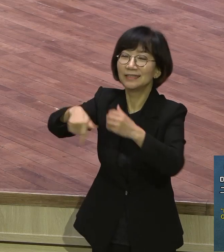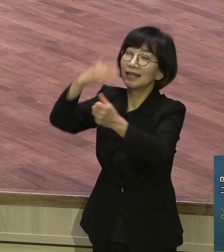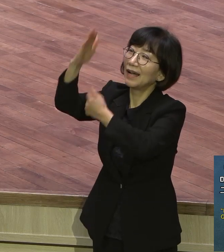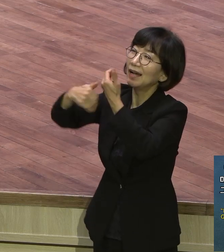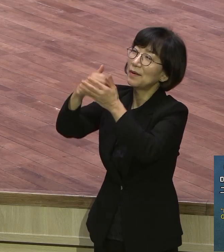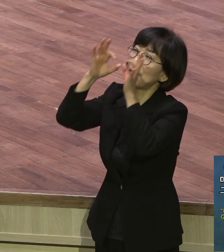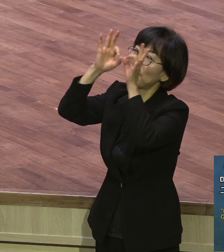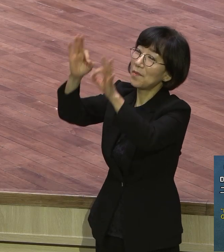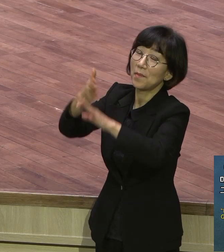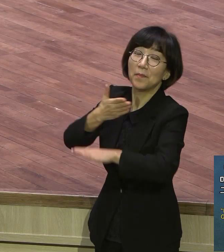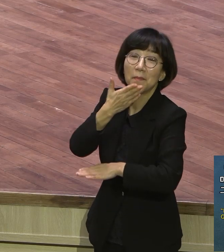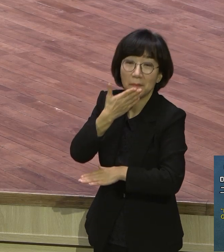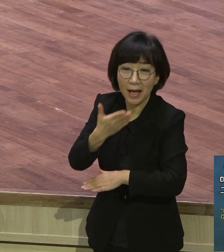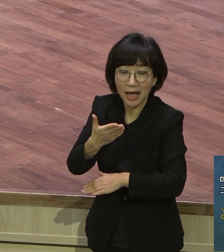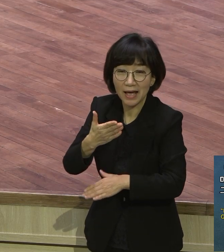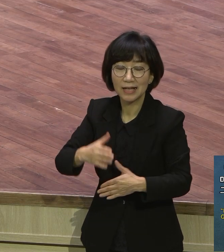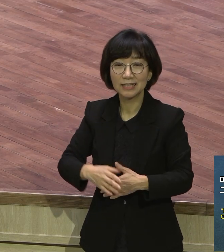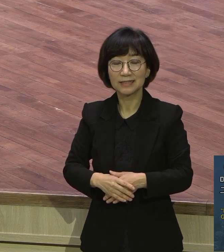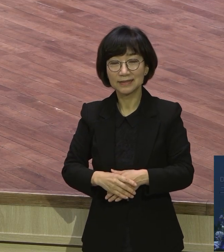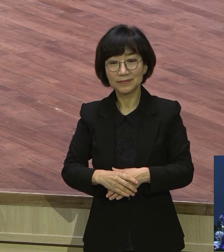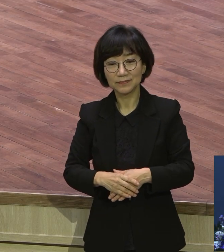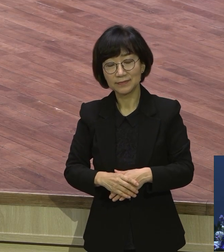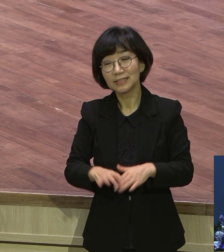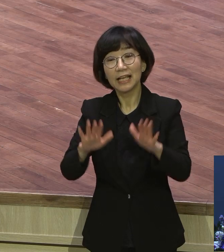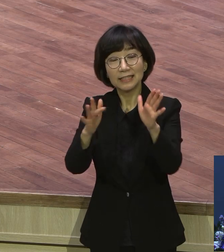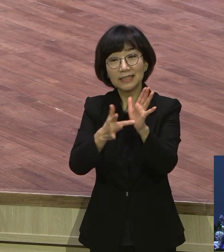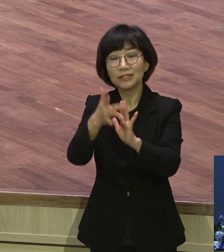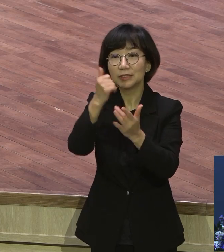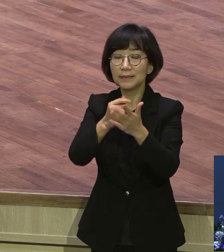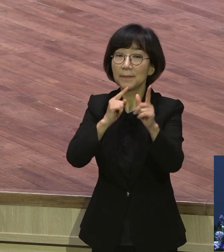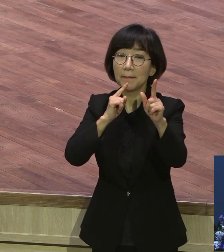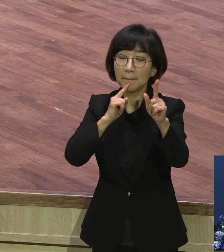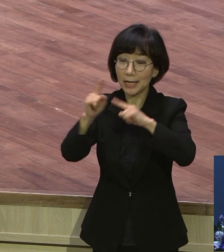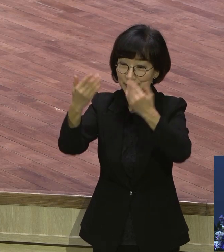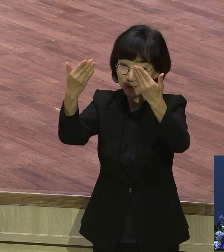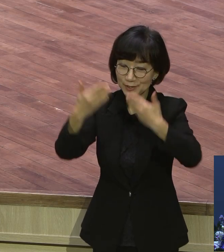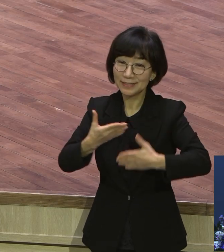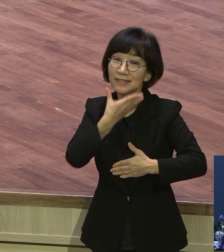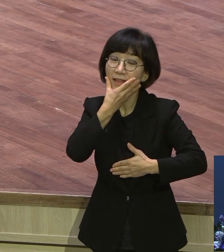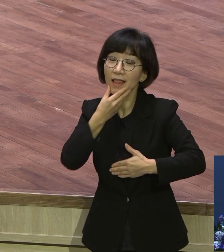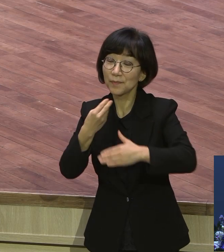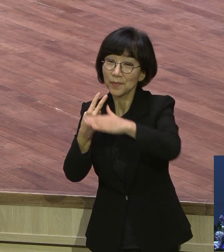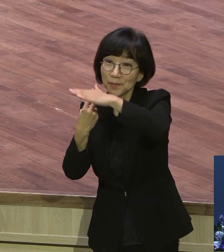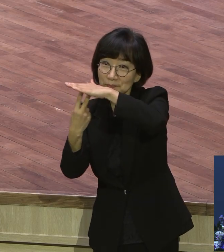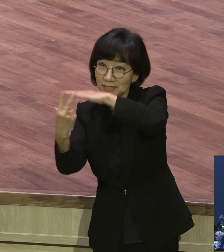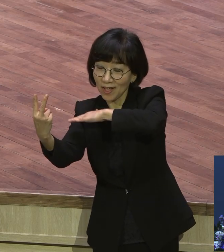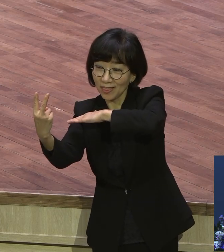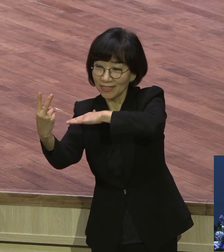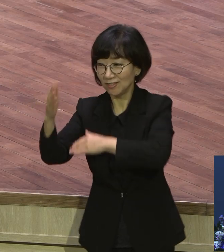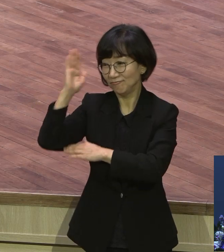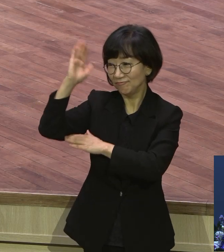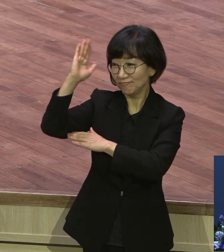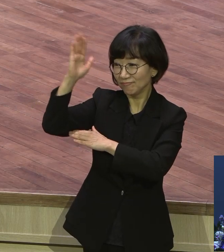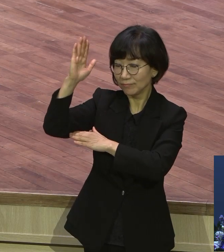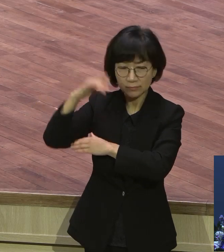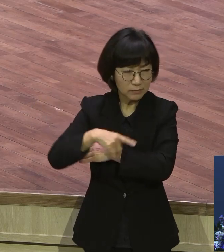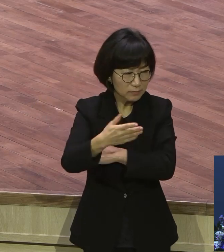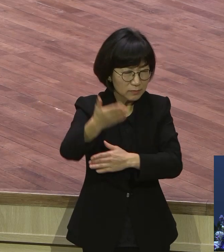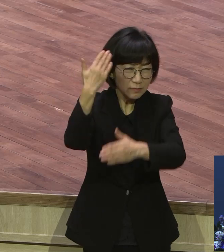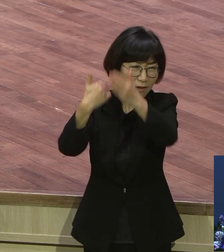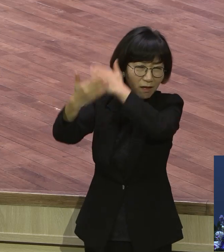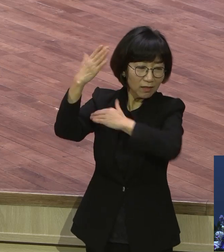볼 것이며 예수님께서 말씀하시는 행복 비전은 당시에 사회적